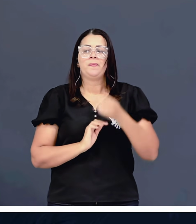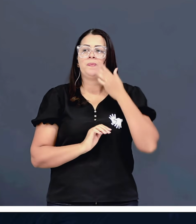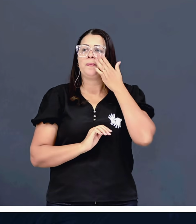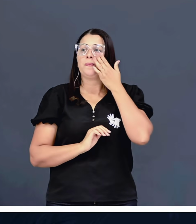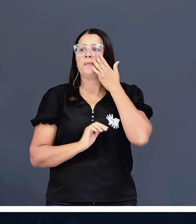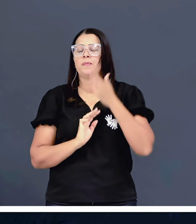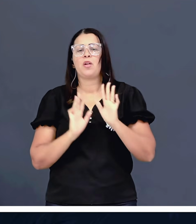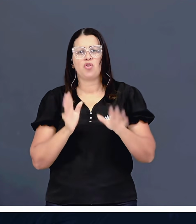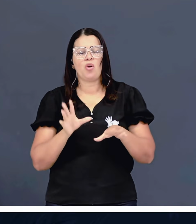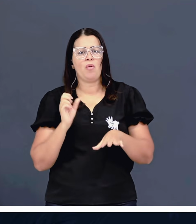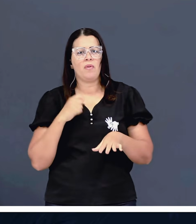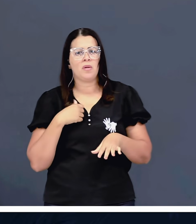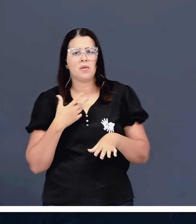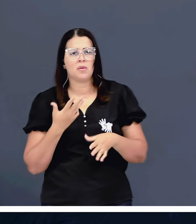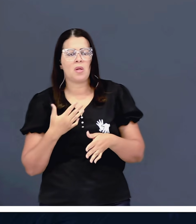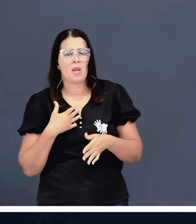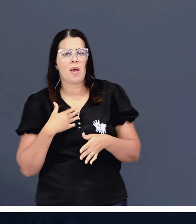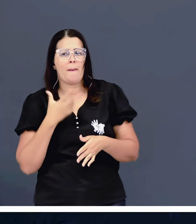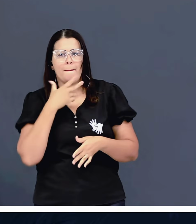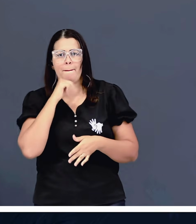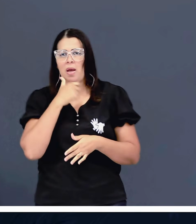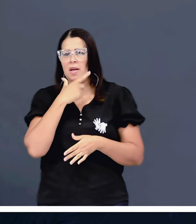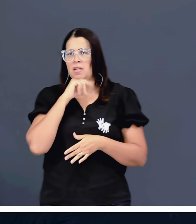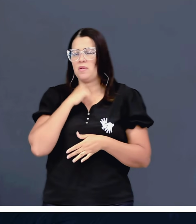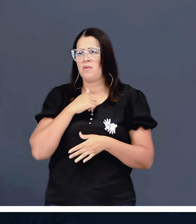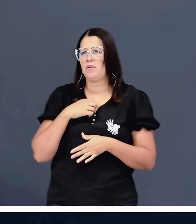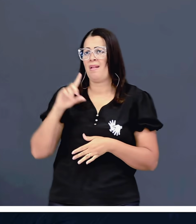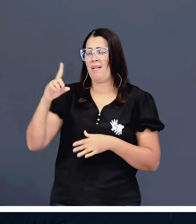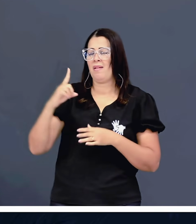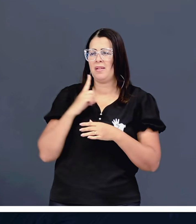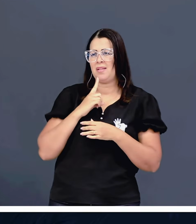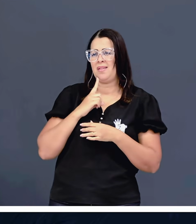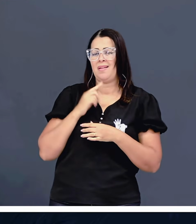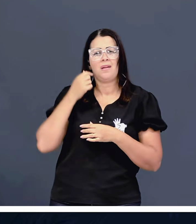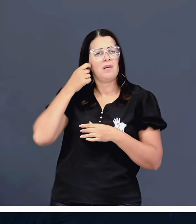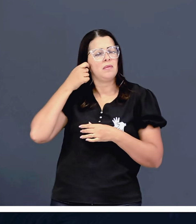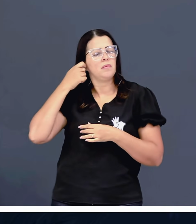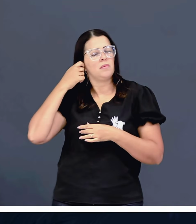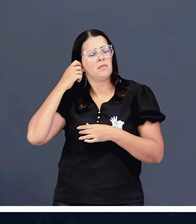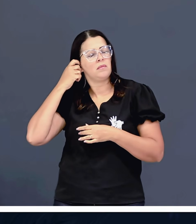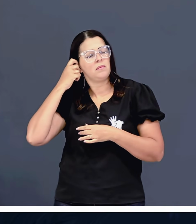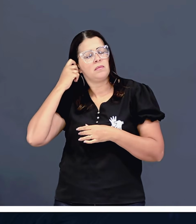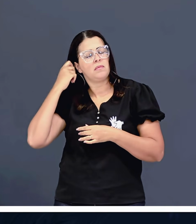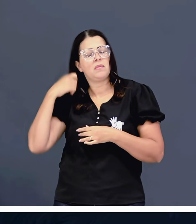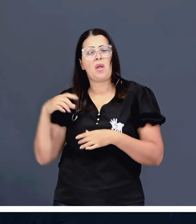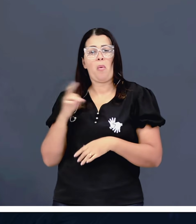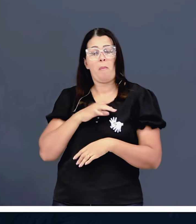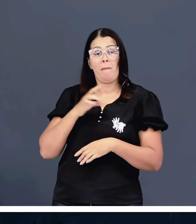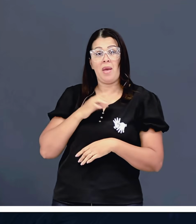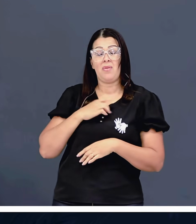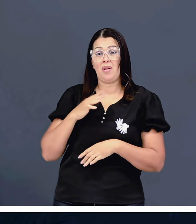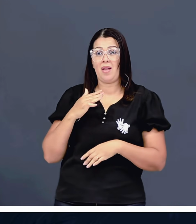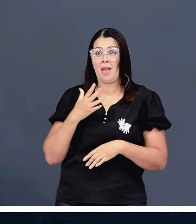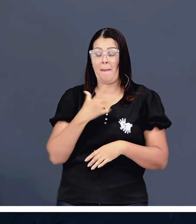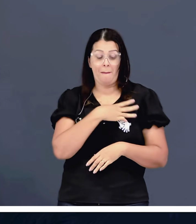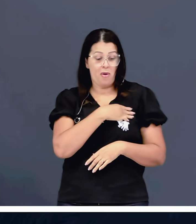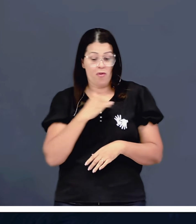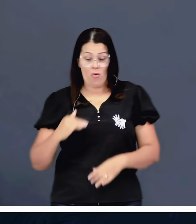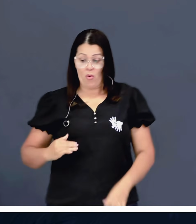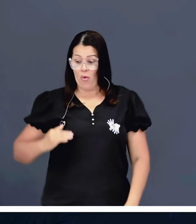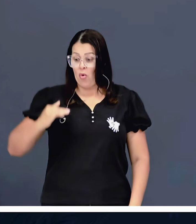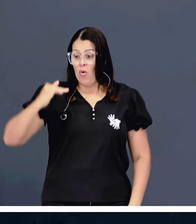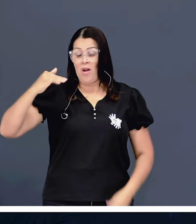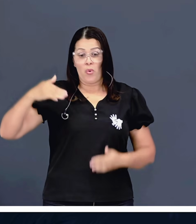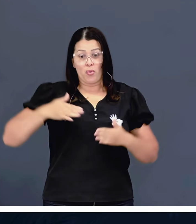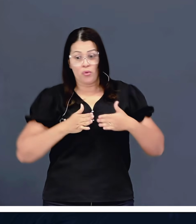Por exemplo, já ouvi pais falando comigo e dizendo, porque eu tenho medo que os meus filhos se desviem quando crescerem. Eu não posso, meu irmão, criar o meu